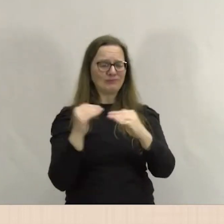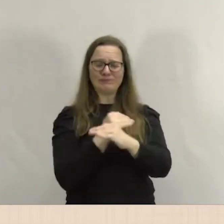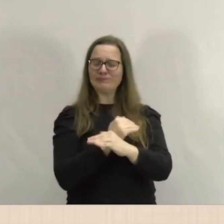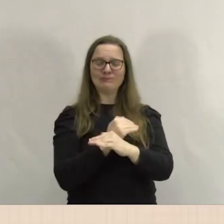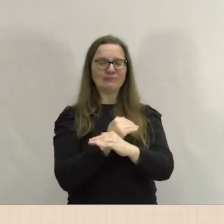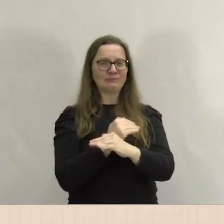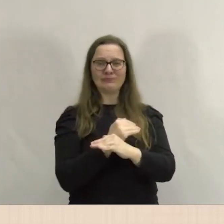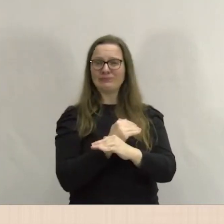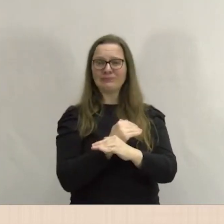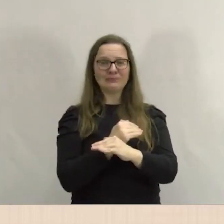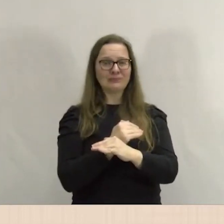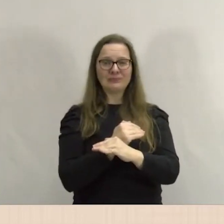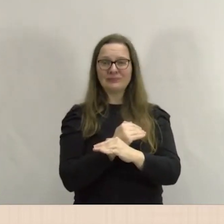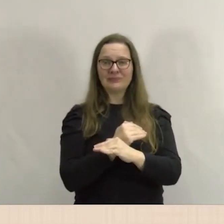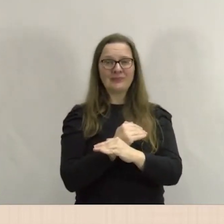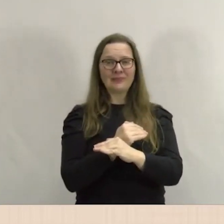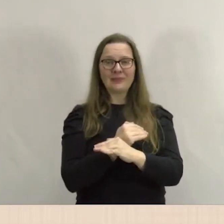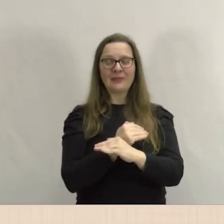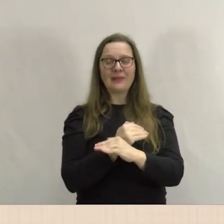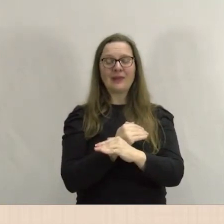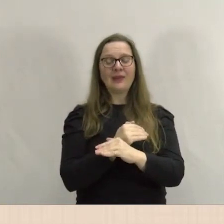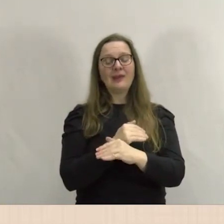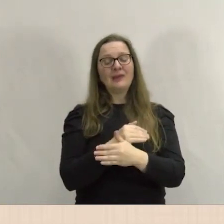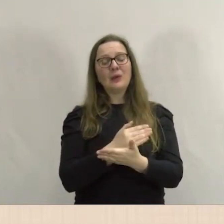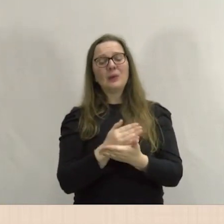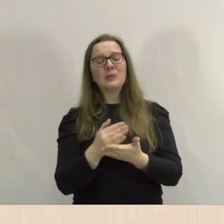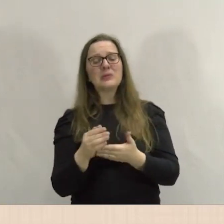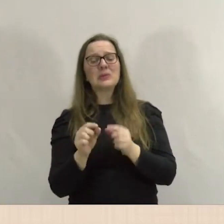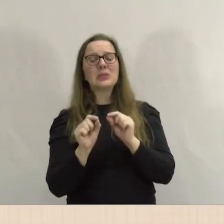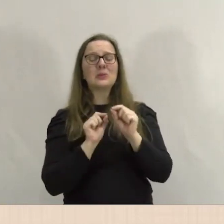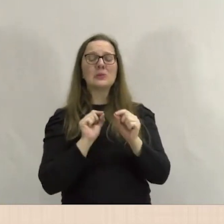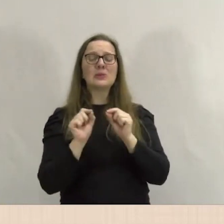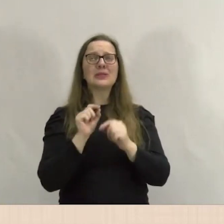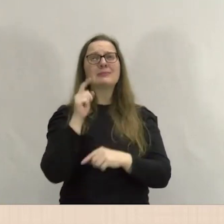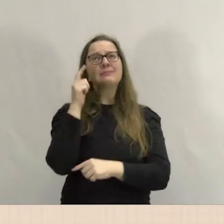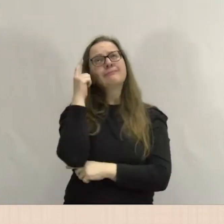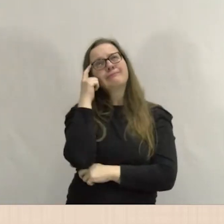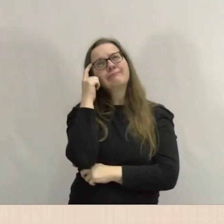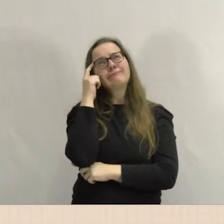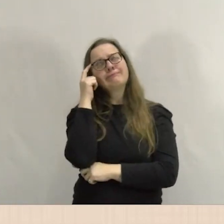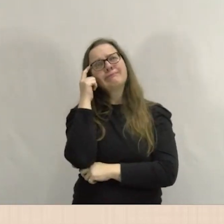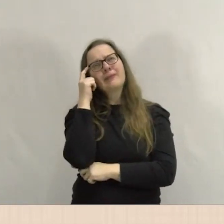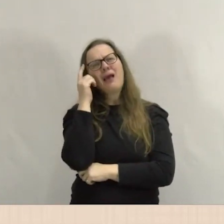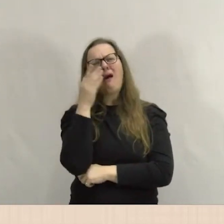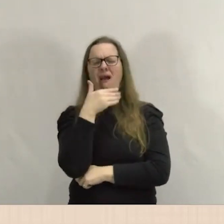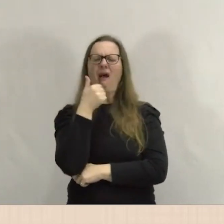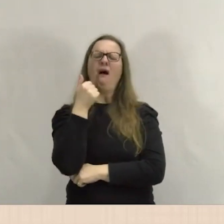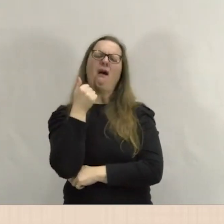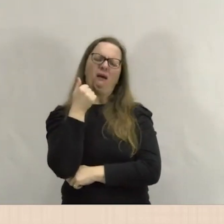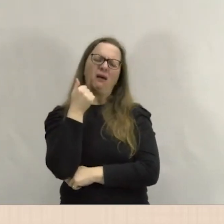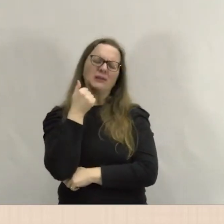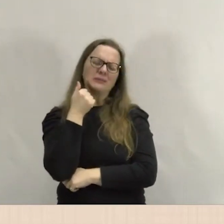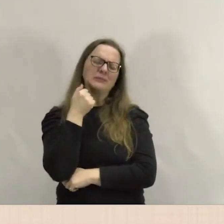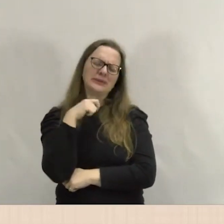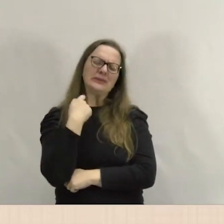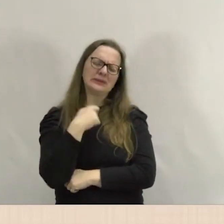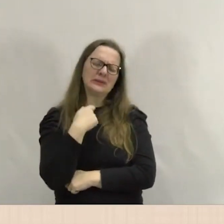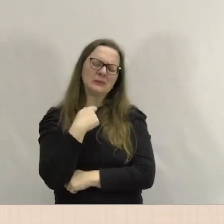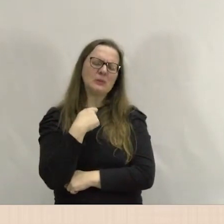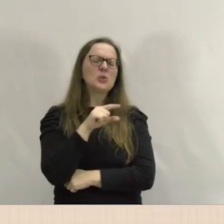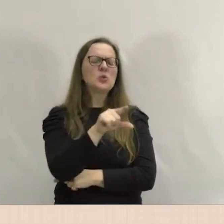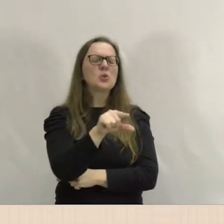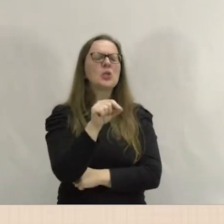eles passaram a pensar: então é melhor a gente escolher um líder entre os presbíteros de cada